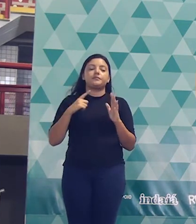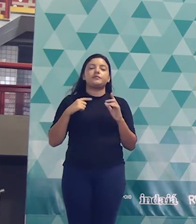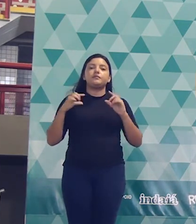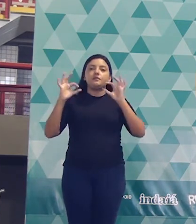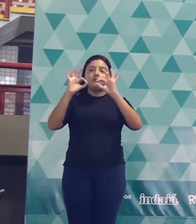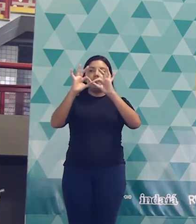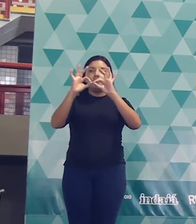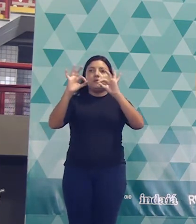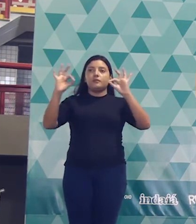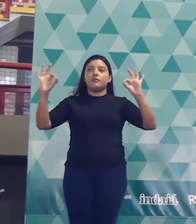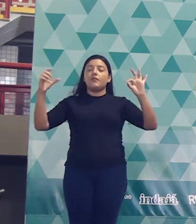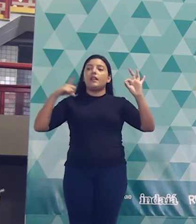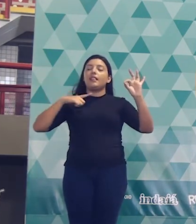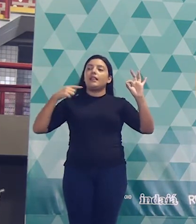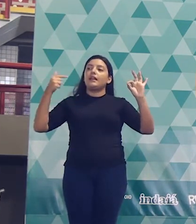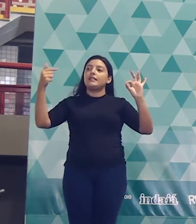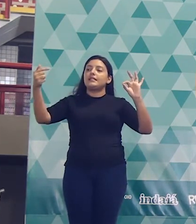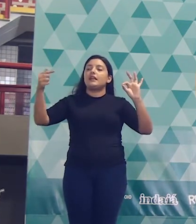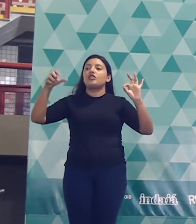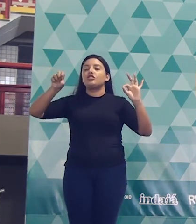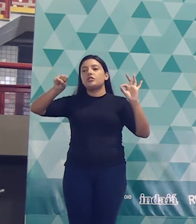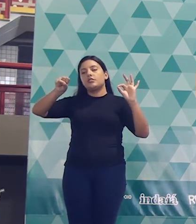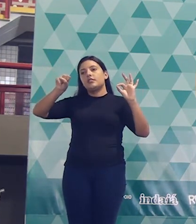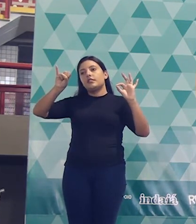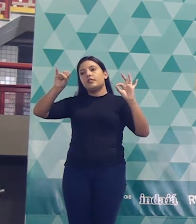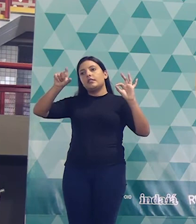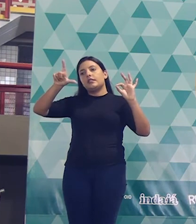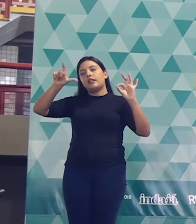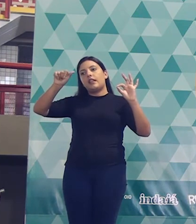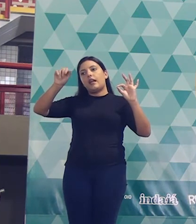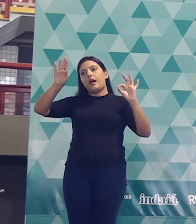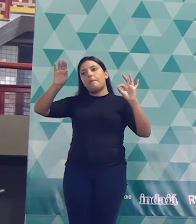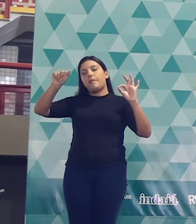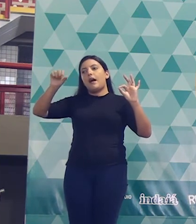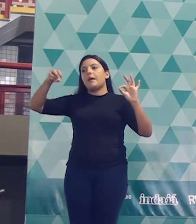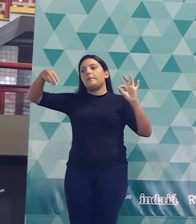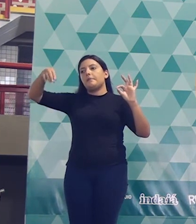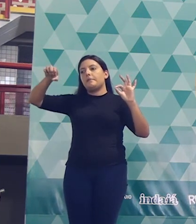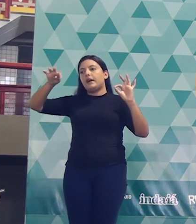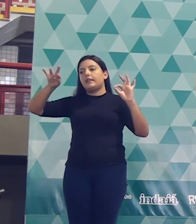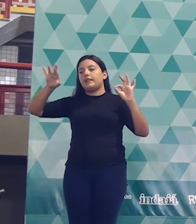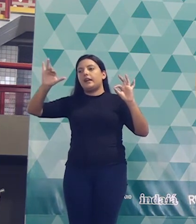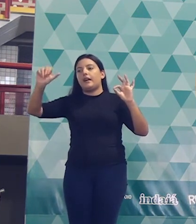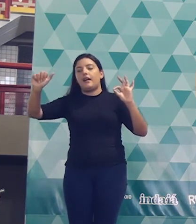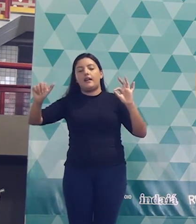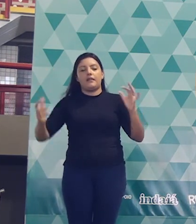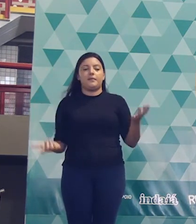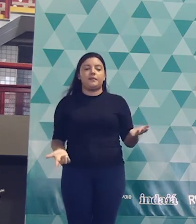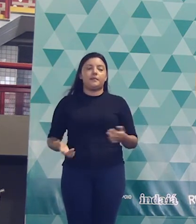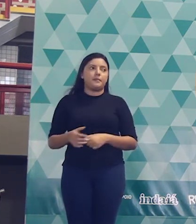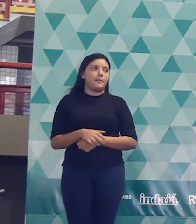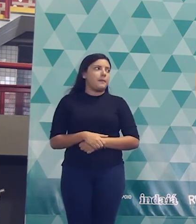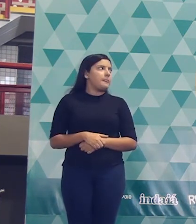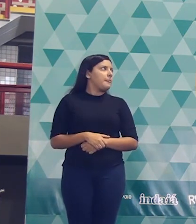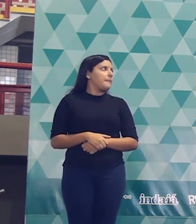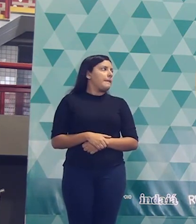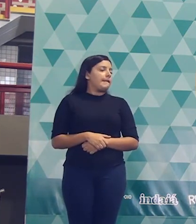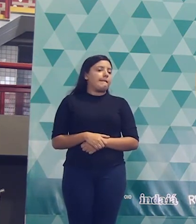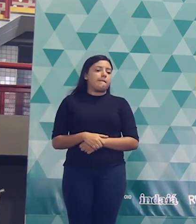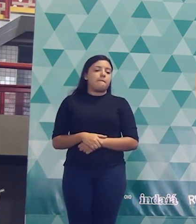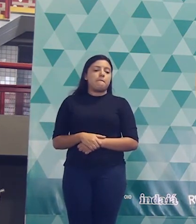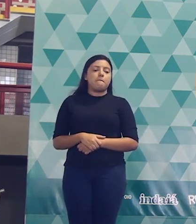Versos com 7 sílabas métricas. Redondilha maior, versos